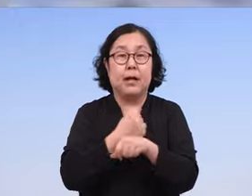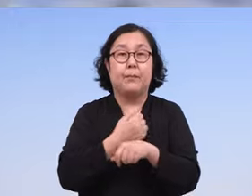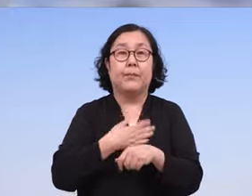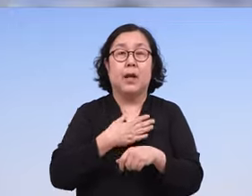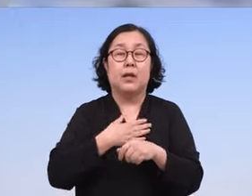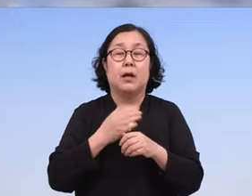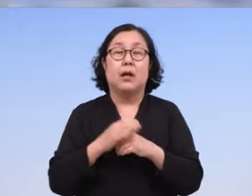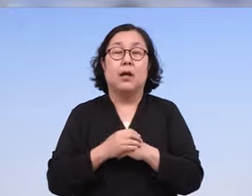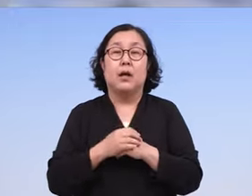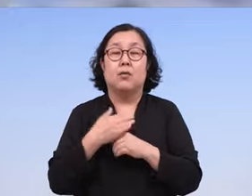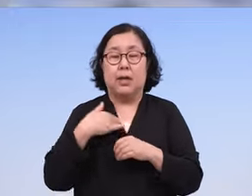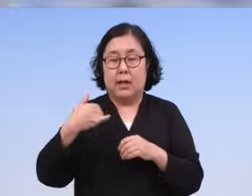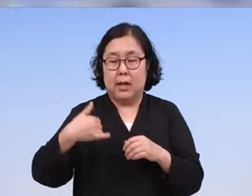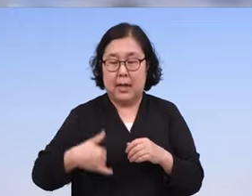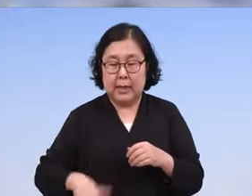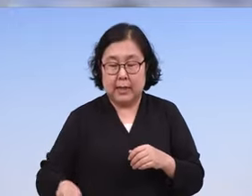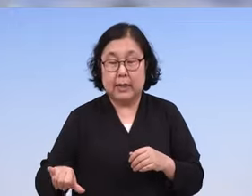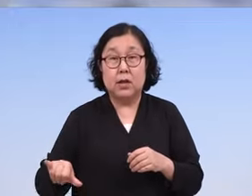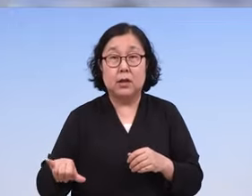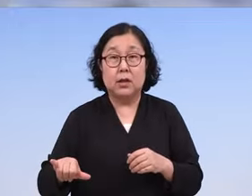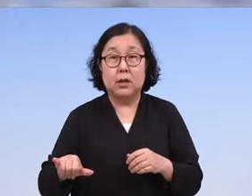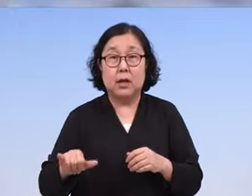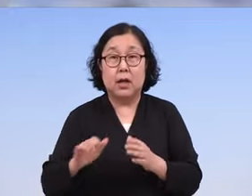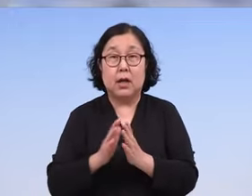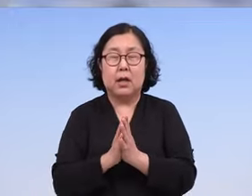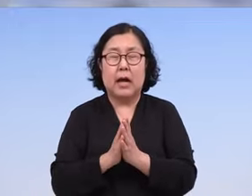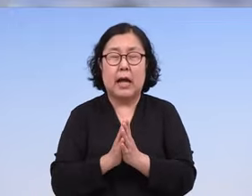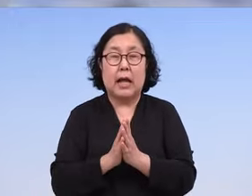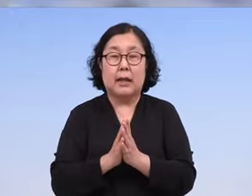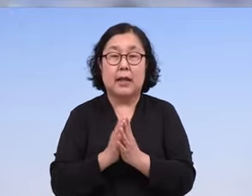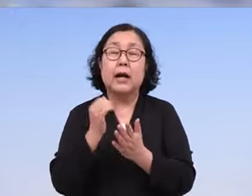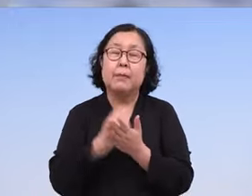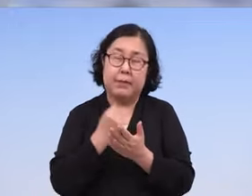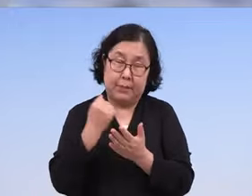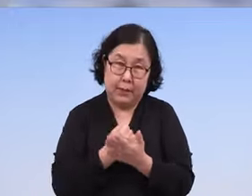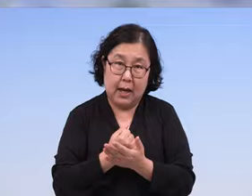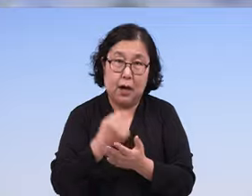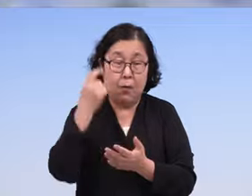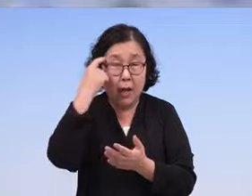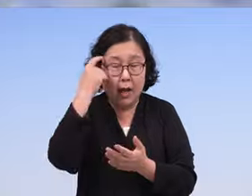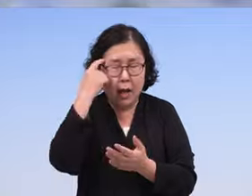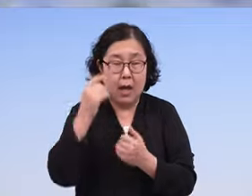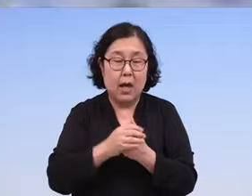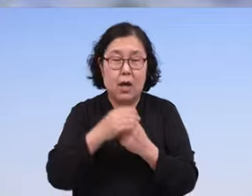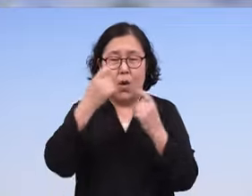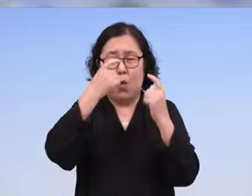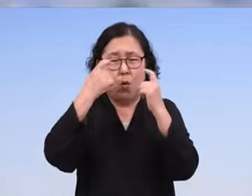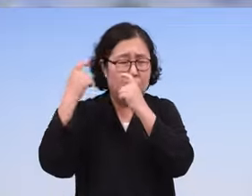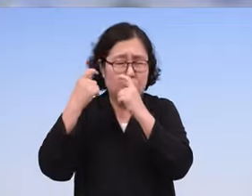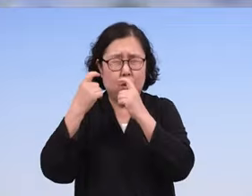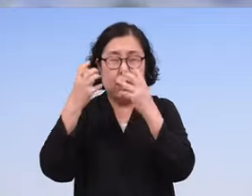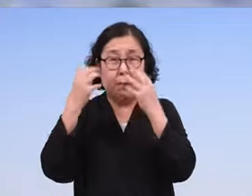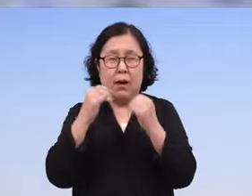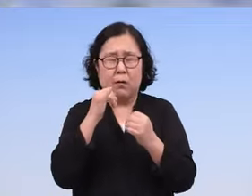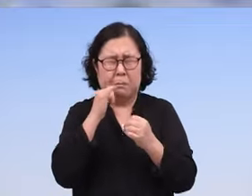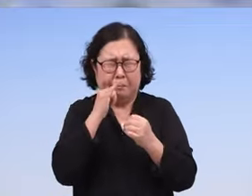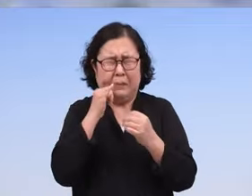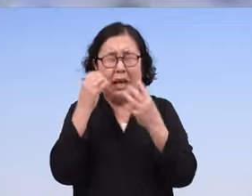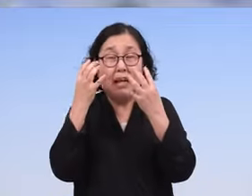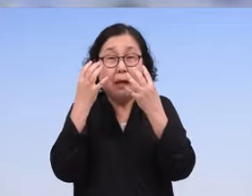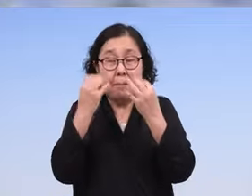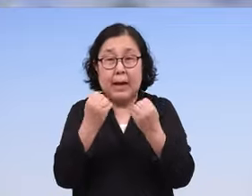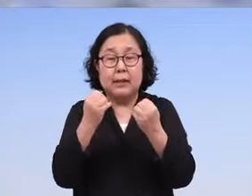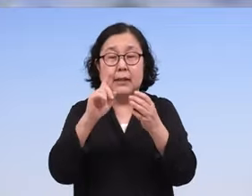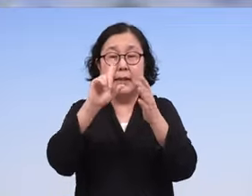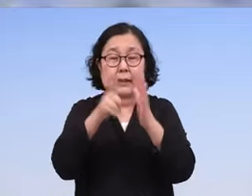같습니다. 저는 우리 아들, 딸 세대가 참 안쓰럽거든요. 너무나 유혹이 많은, 중독이